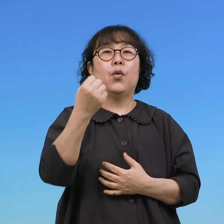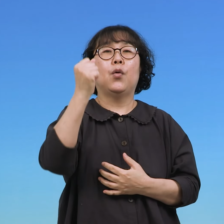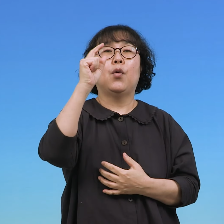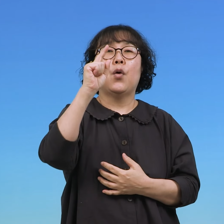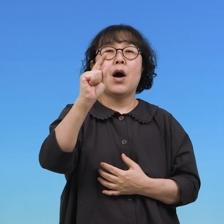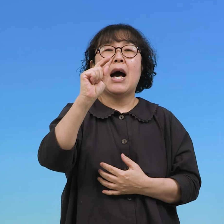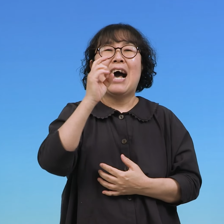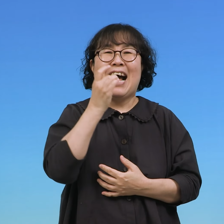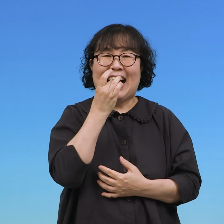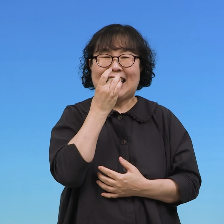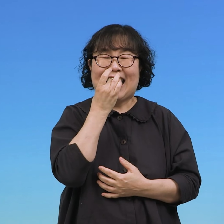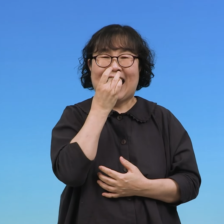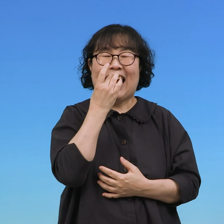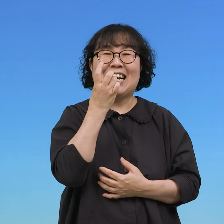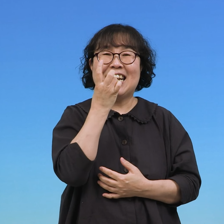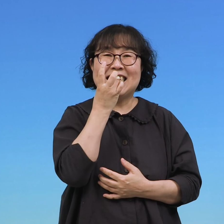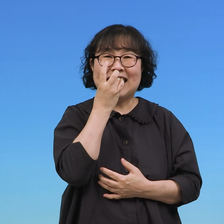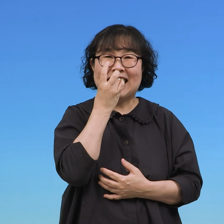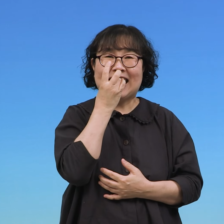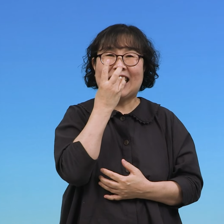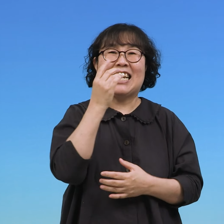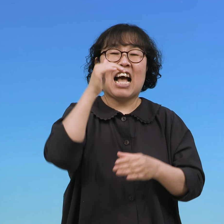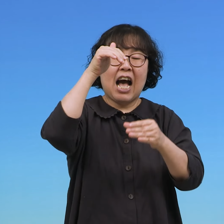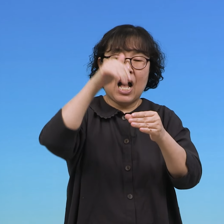한 알의 씨앗을 심는다.